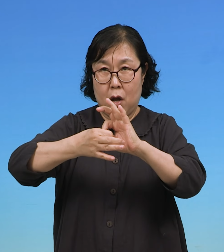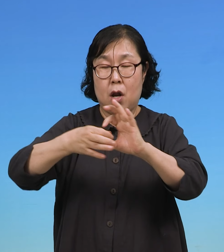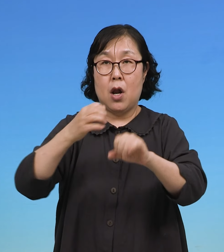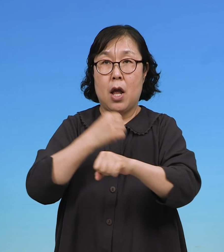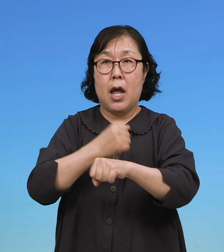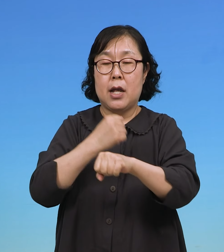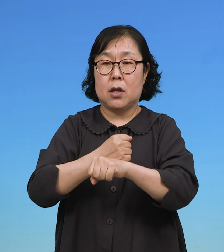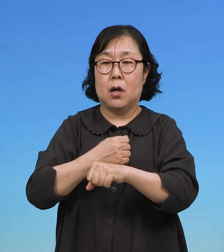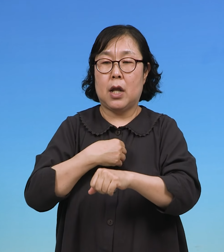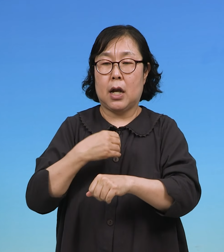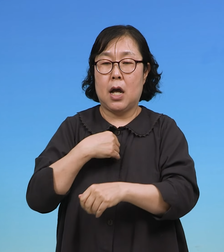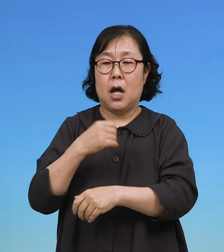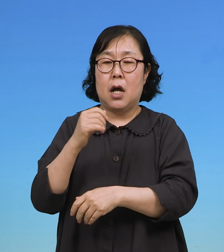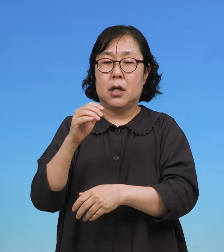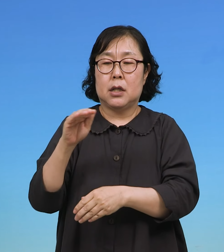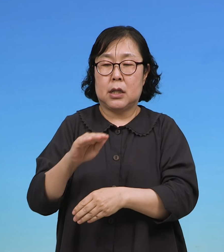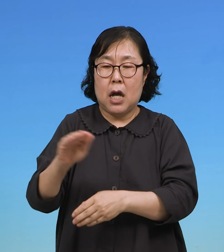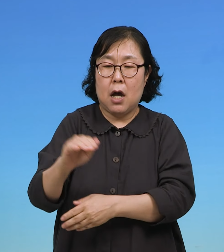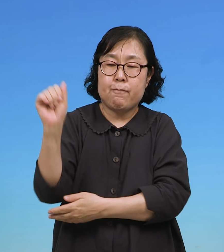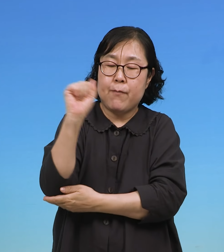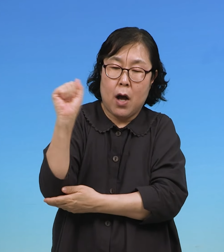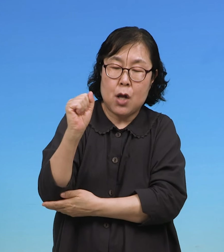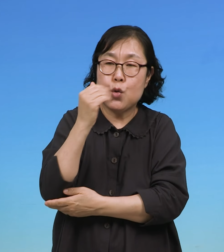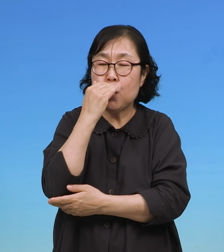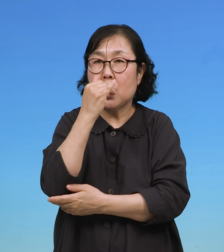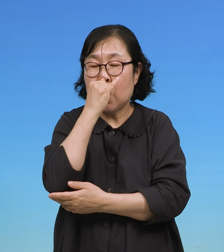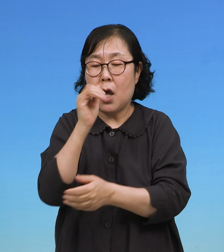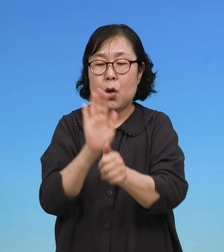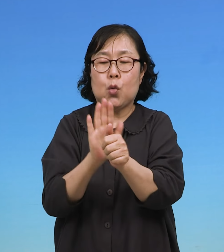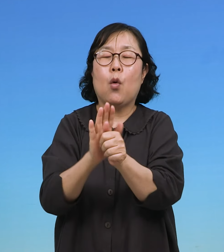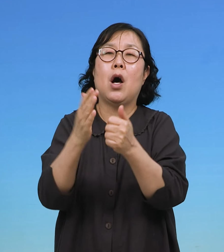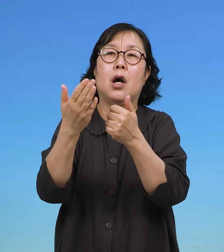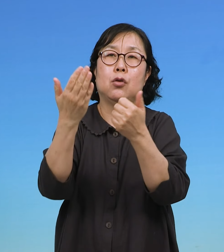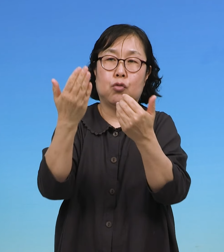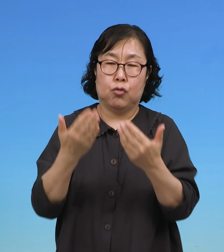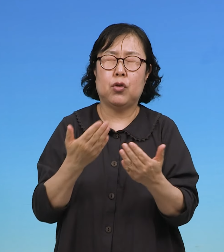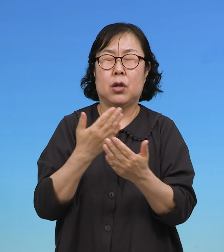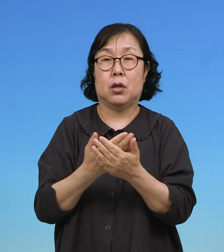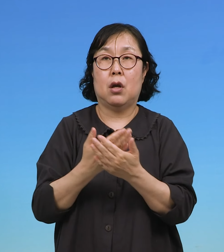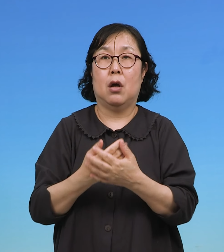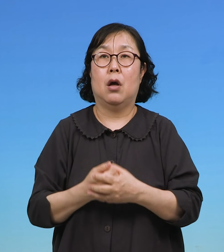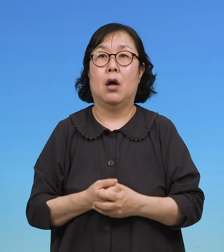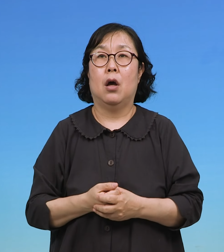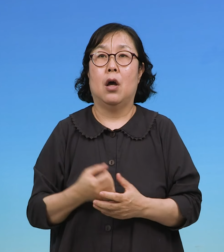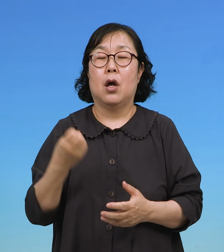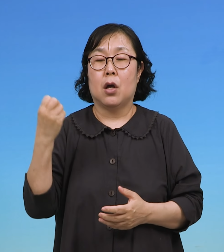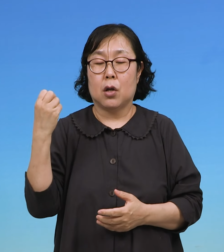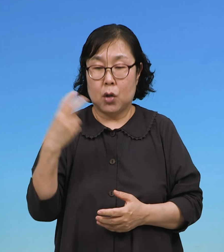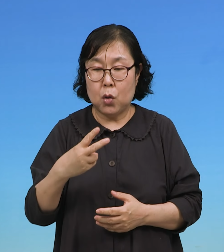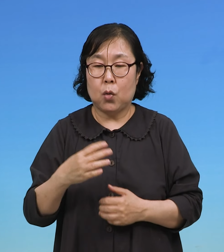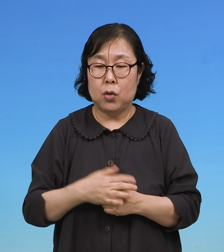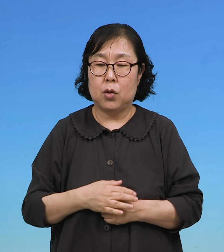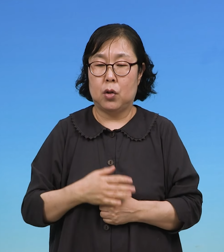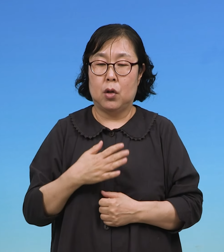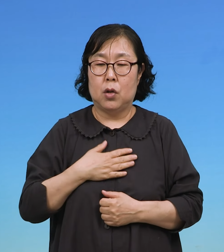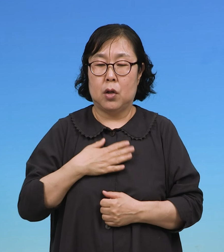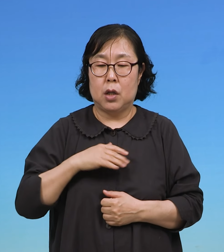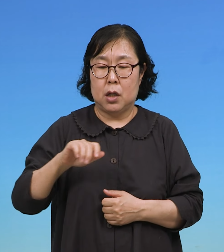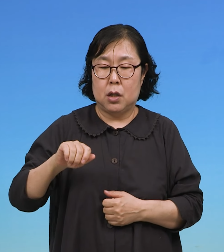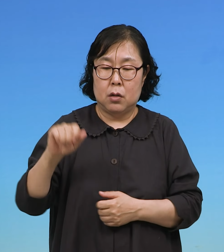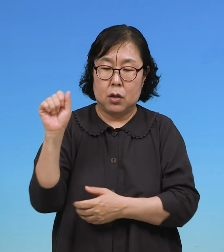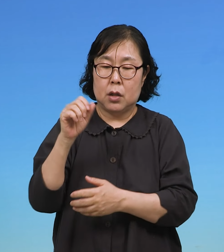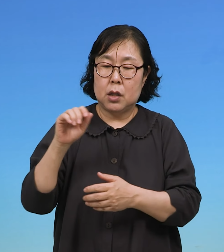과정에서 소모했던 시간이 적어도 20-30분입니다. 그렇게 시동 걸어주고는 유유히 그냥